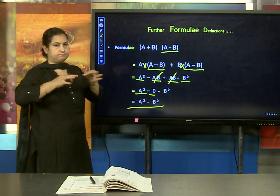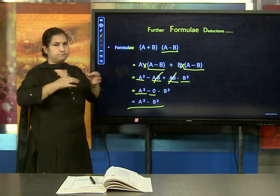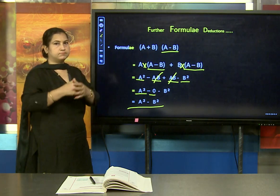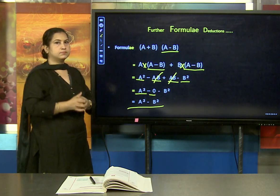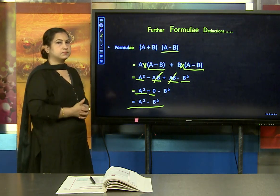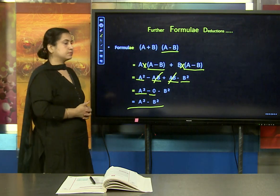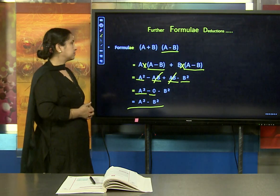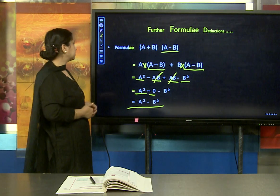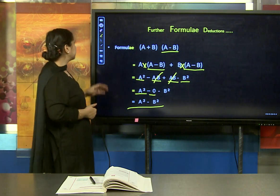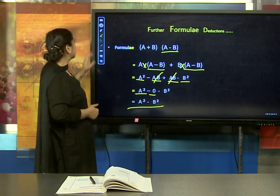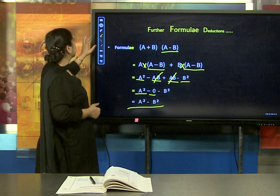याद रखना है।